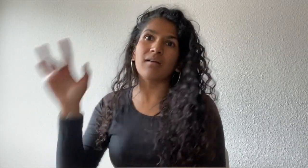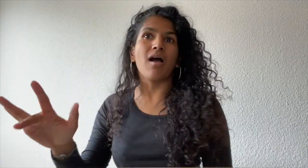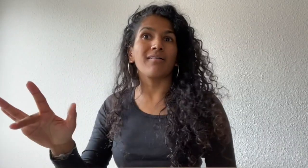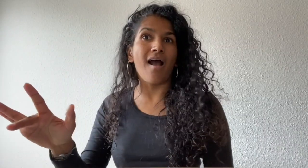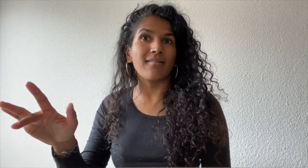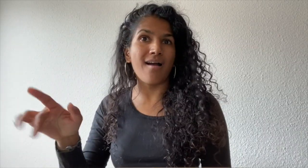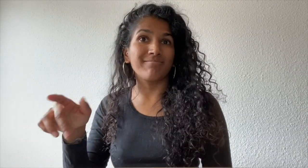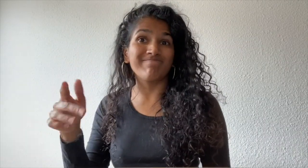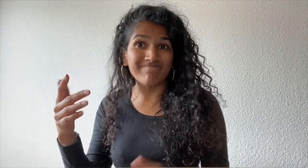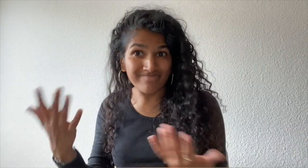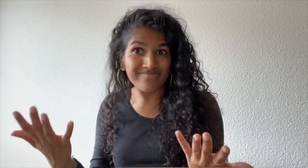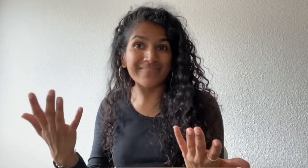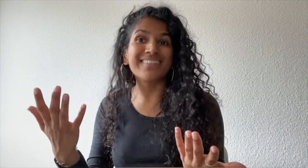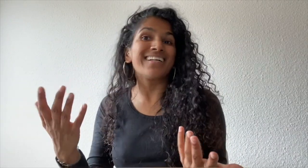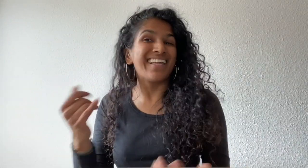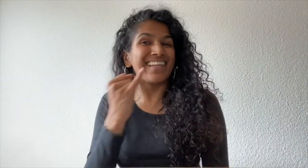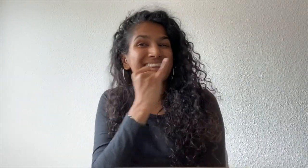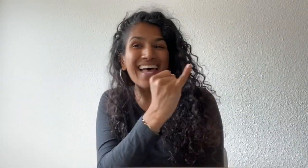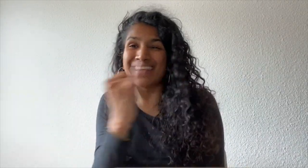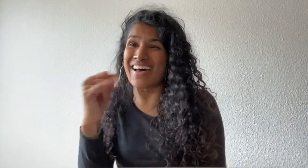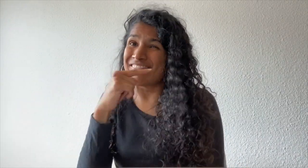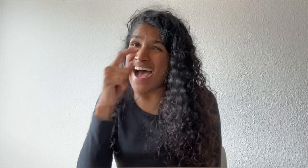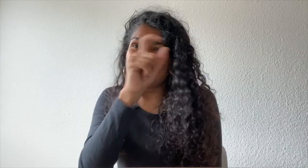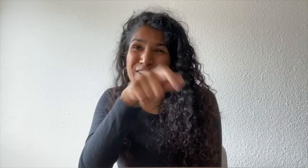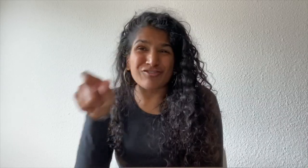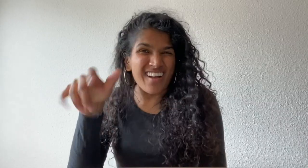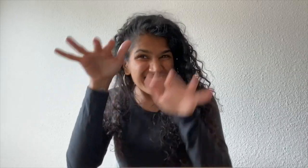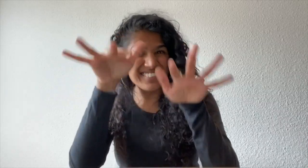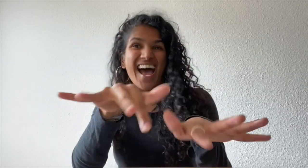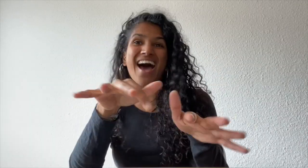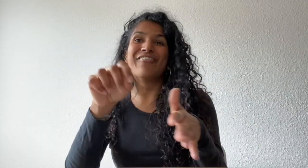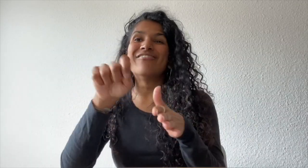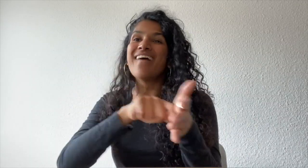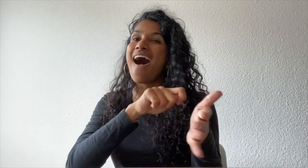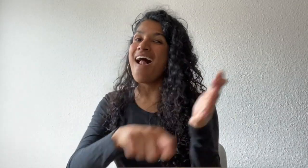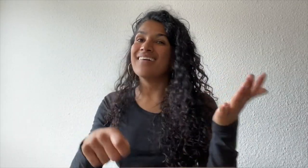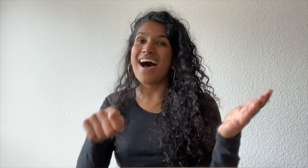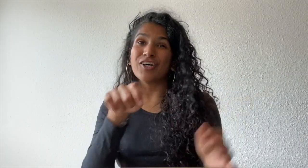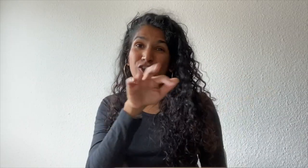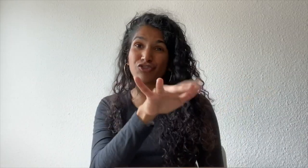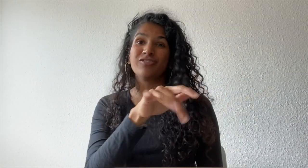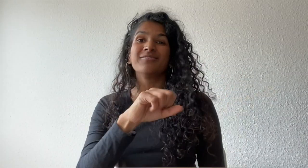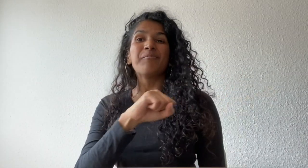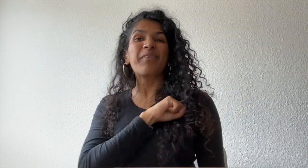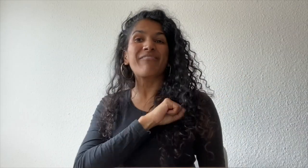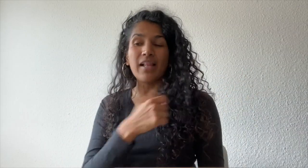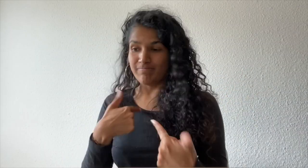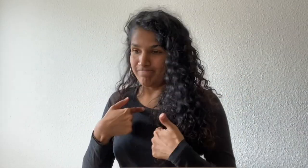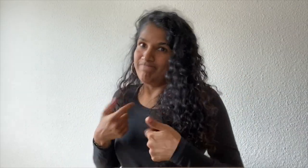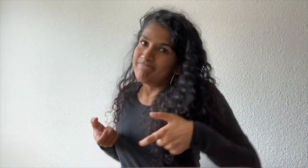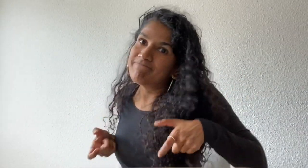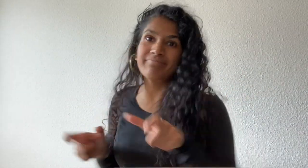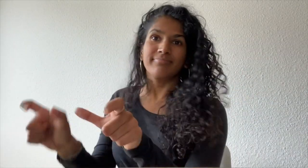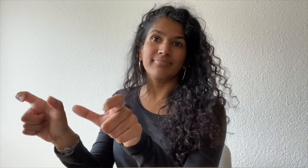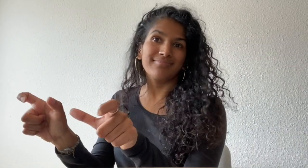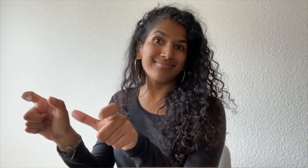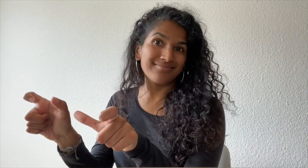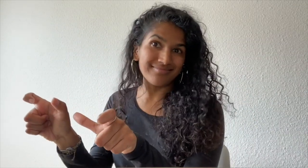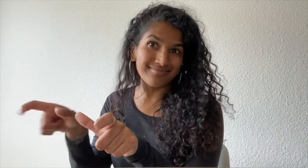anderer entgegenzustellen. Die Wahl, sich rassistischem Handeln zu widersetzen, hat jeder weiße